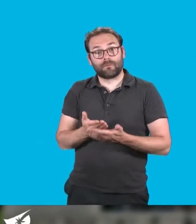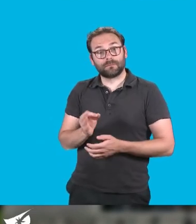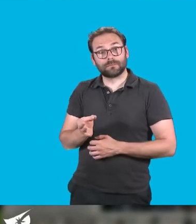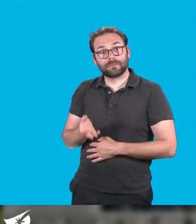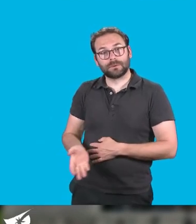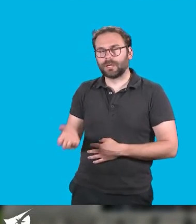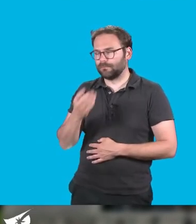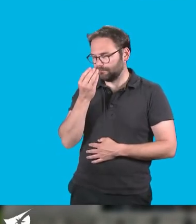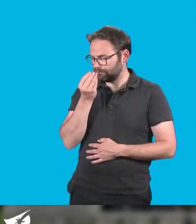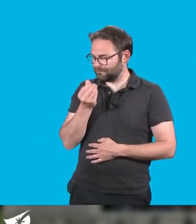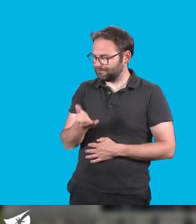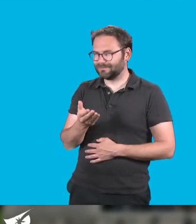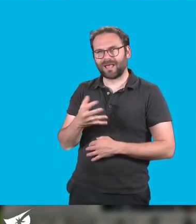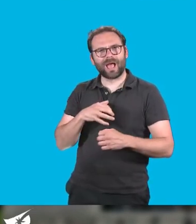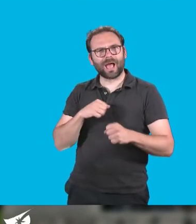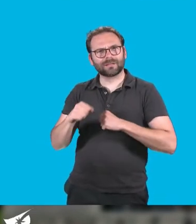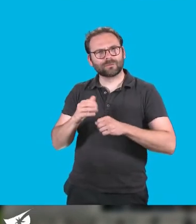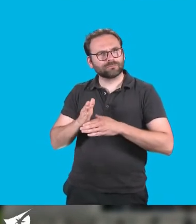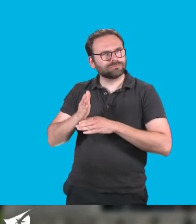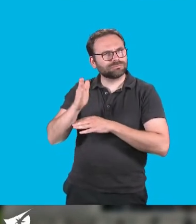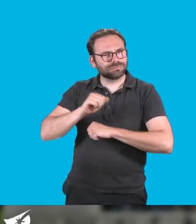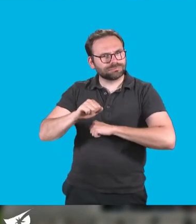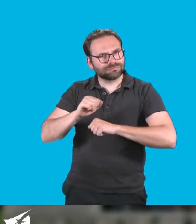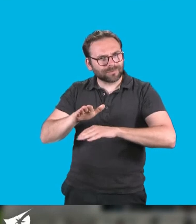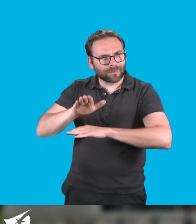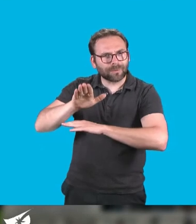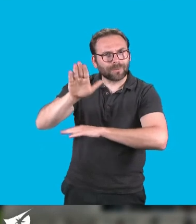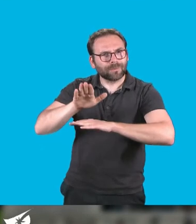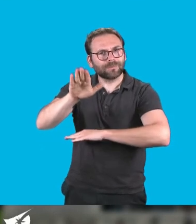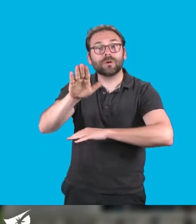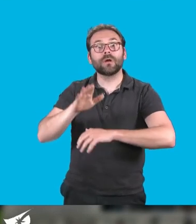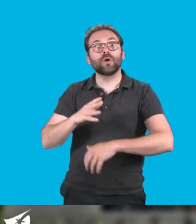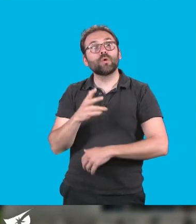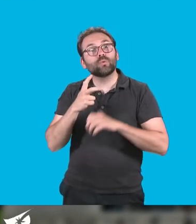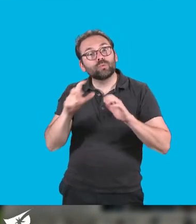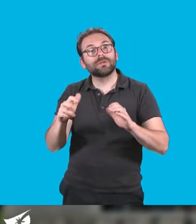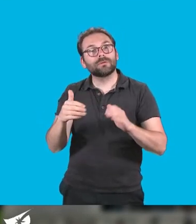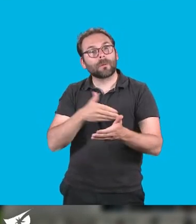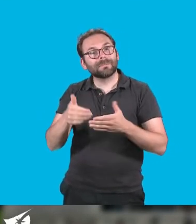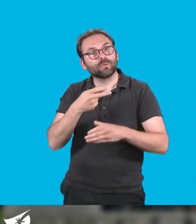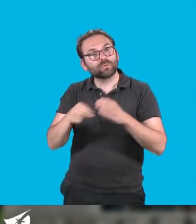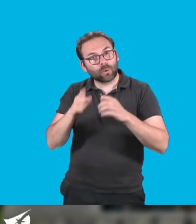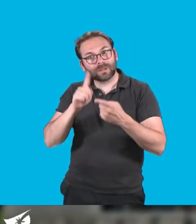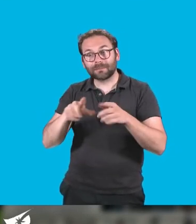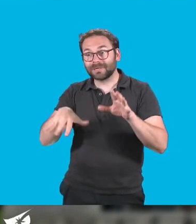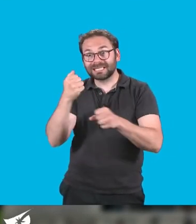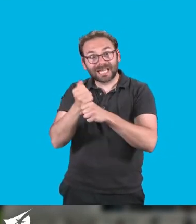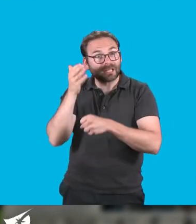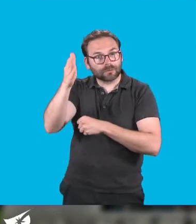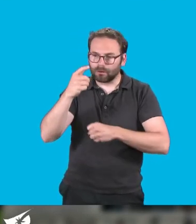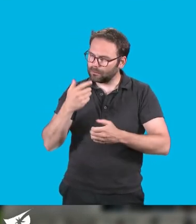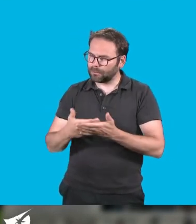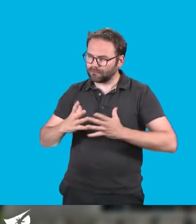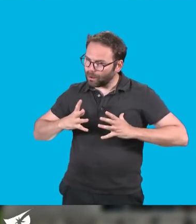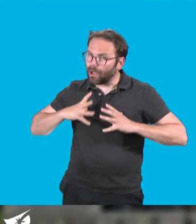avis et à mon sens, d'une accélération majeure dans le domaine que de consacrer 800 millions d'euros pour les 15 prochaines années. Mais